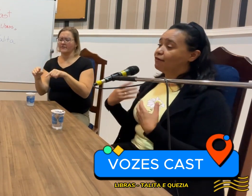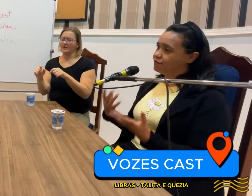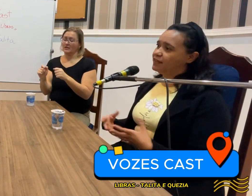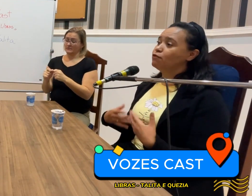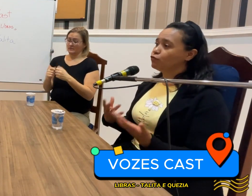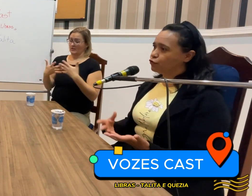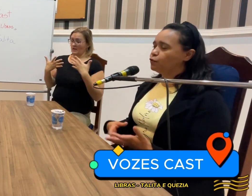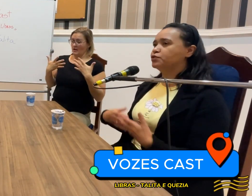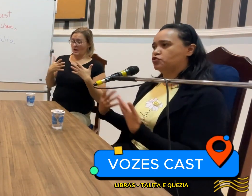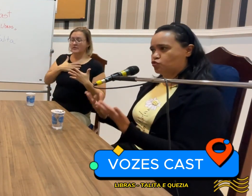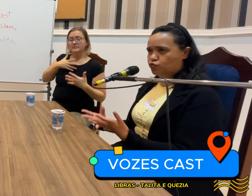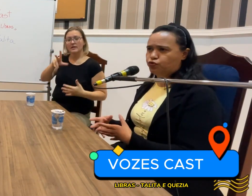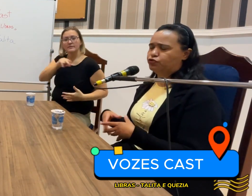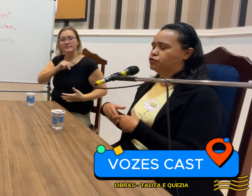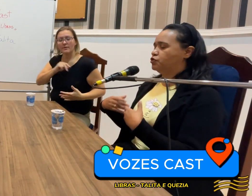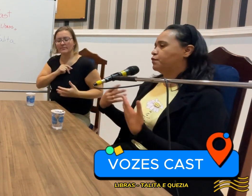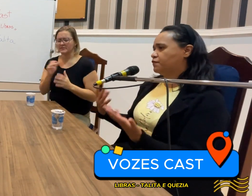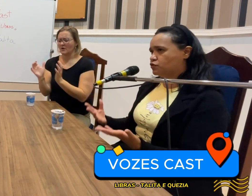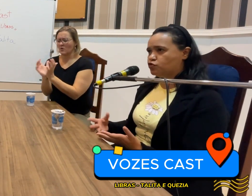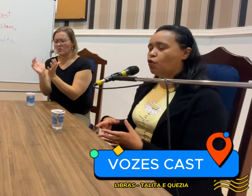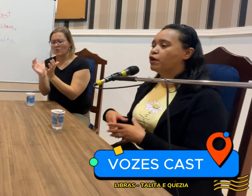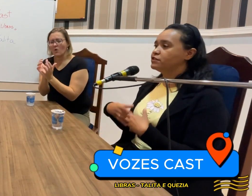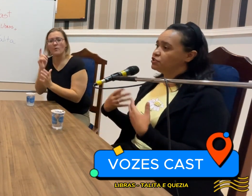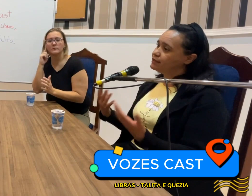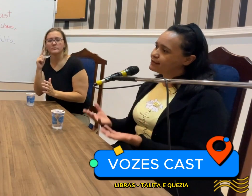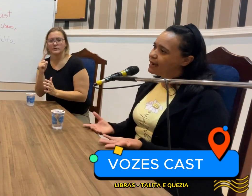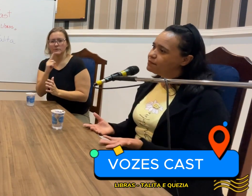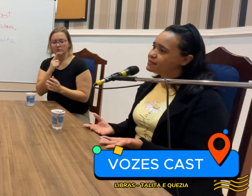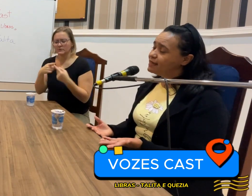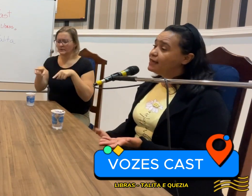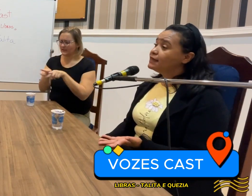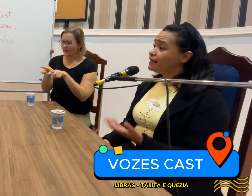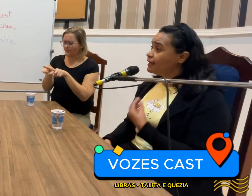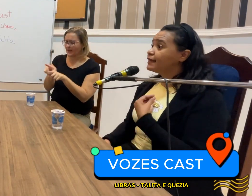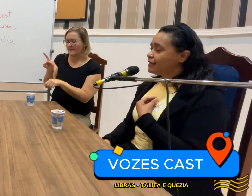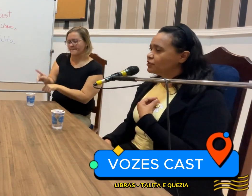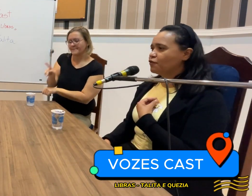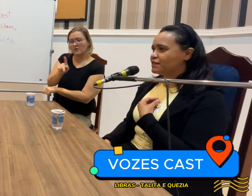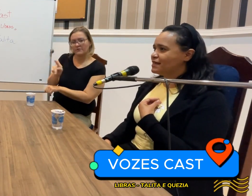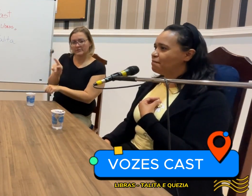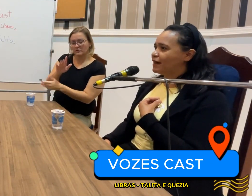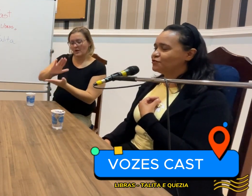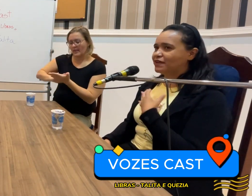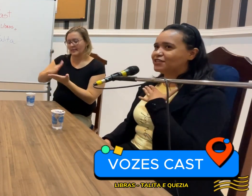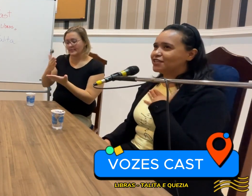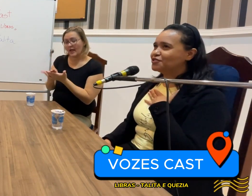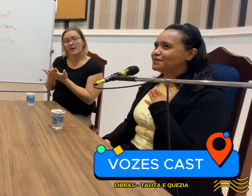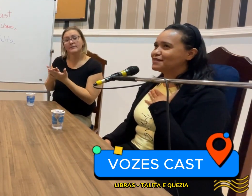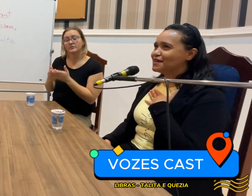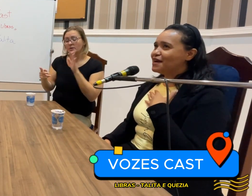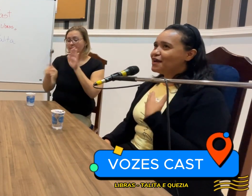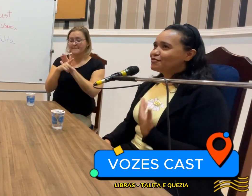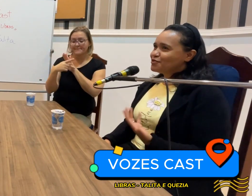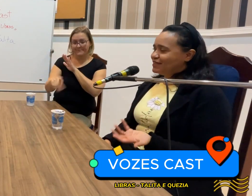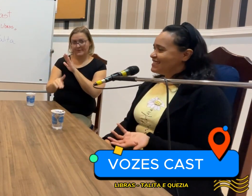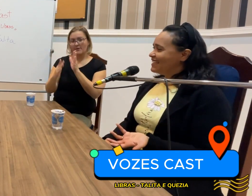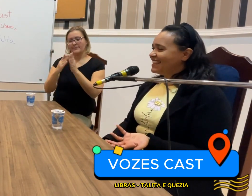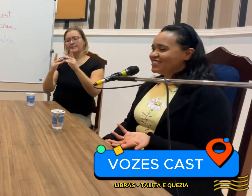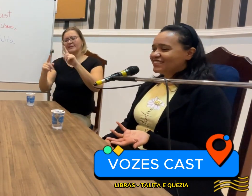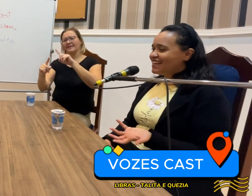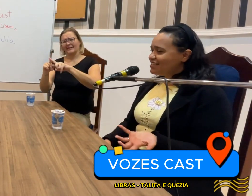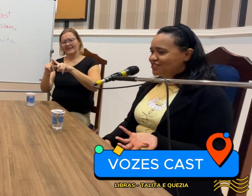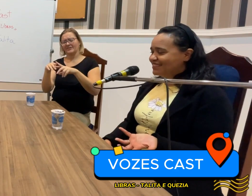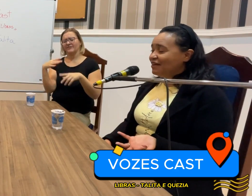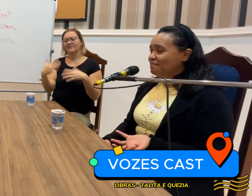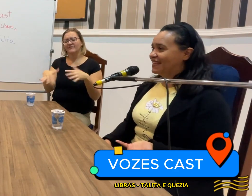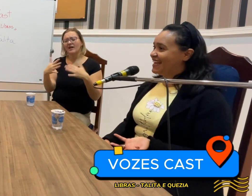saber que havia um grupo de surdos, de professores, de intérpretes na igreja que eu fazia parte. Falei, gente, mas eu sou dessa